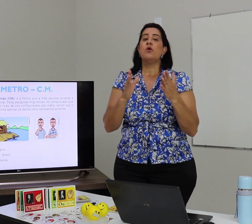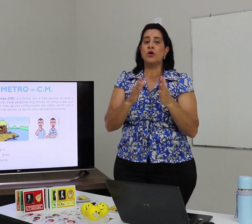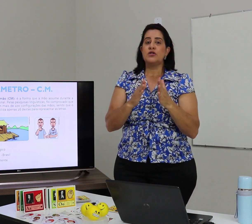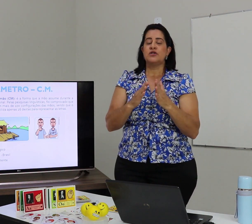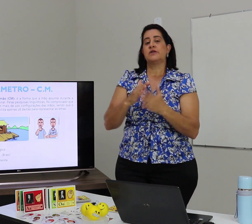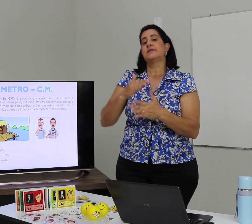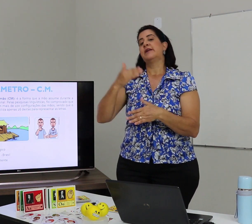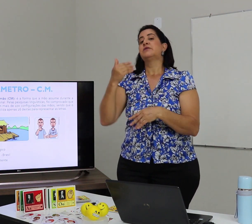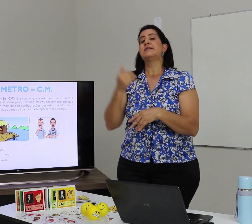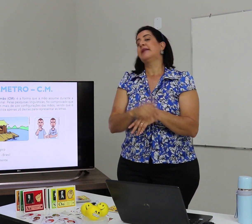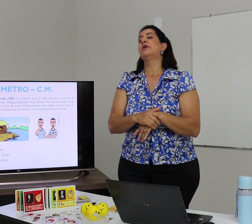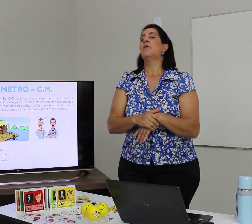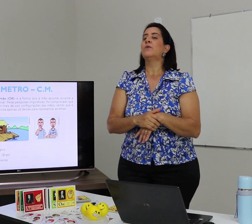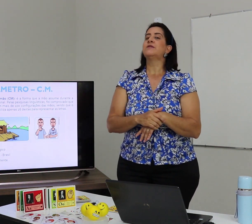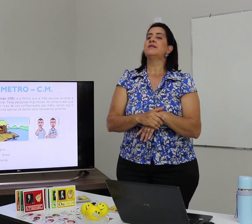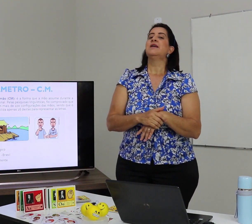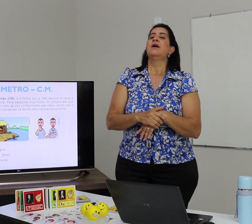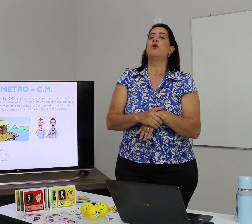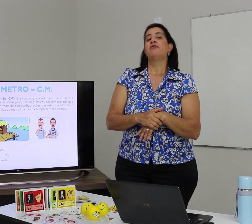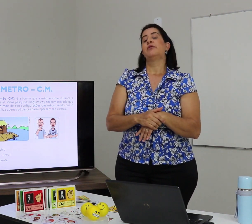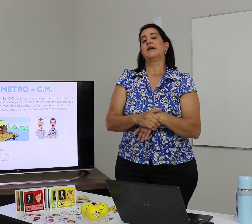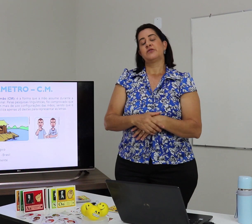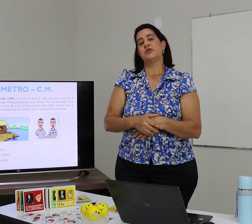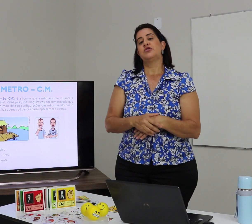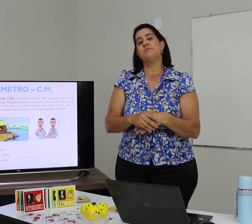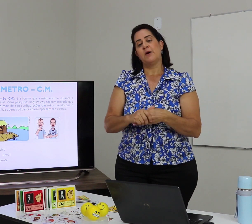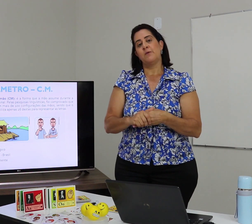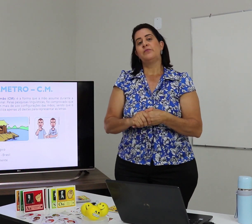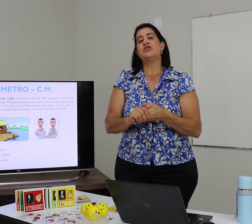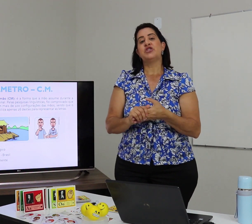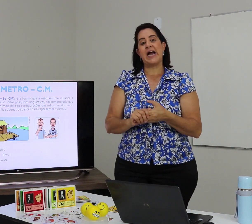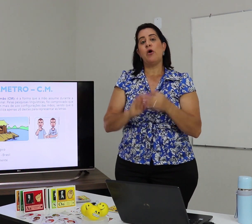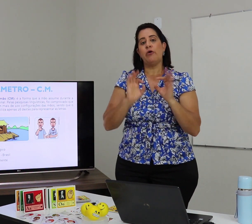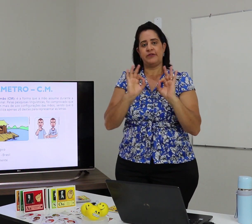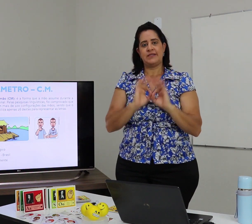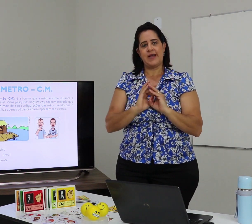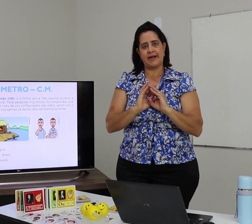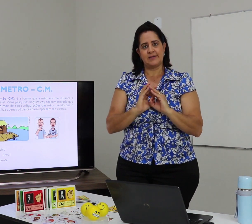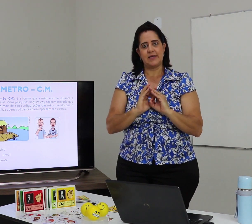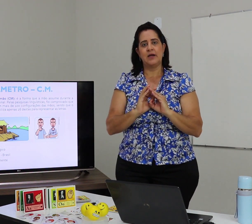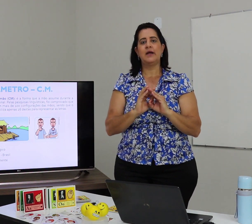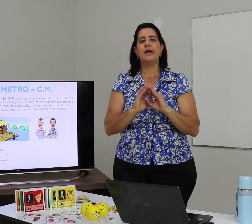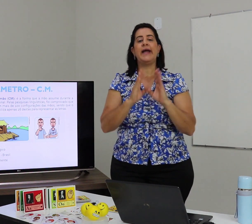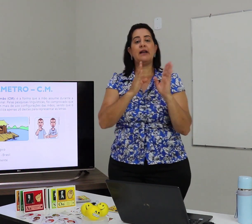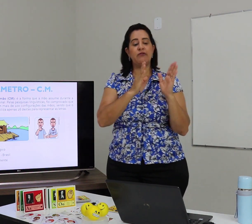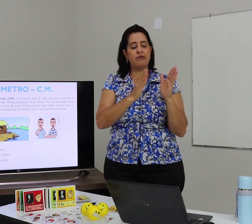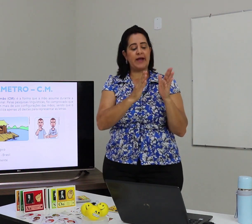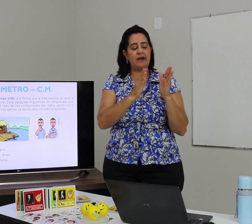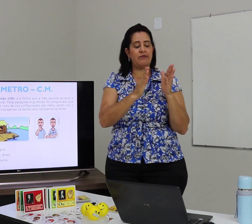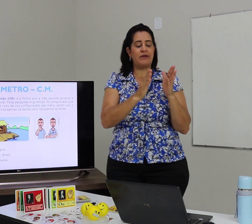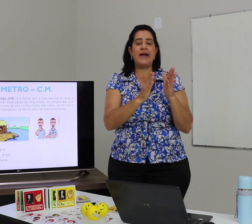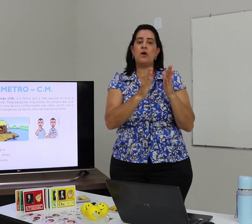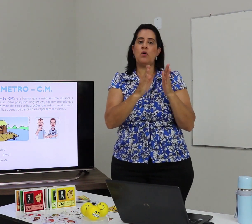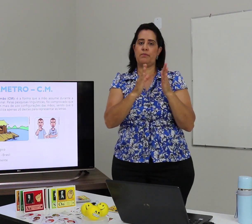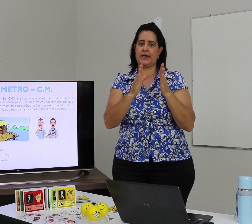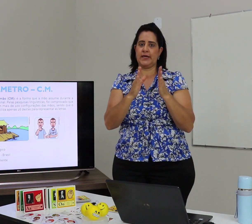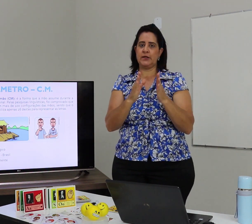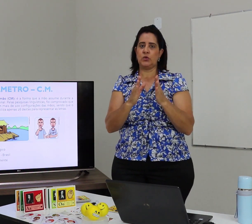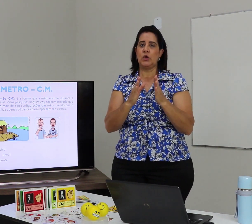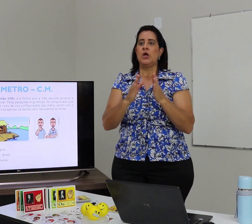hoje nós temos 111 configurações de mão já oficiais. Ela vai acompanhando